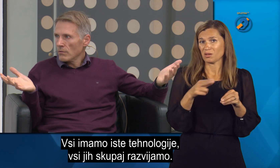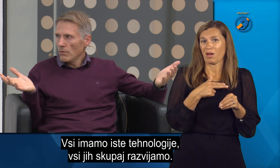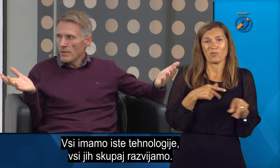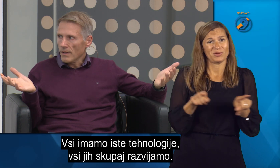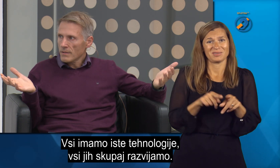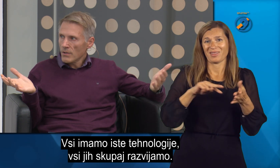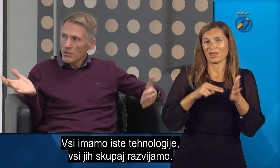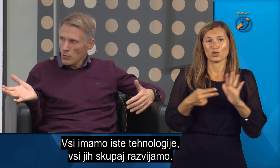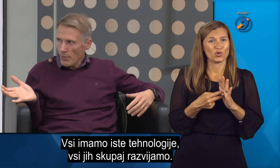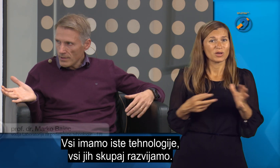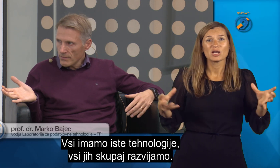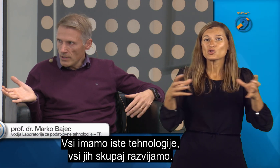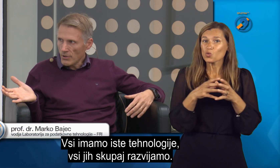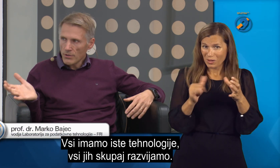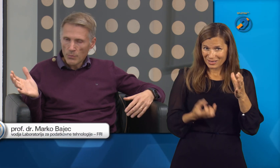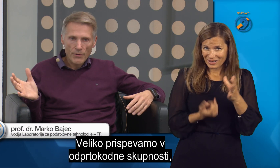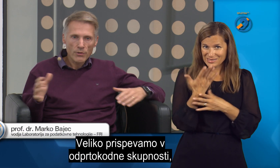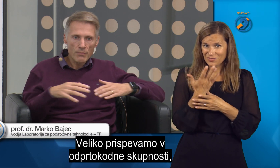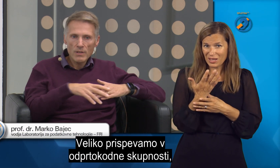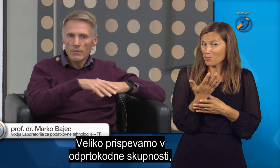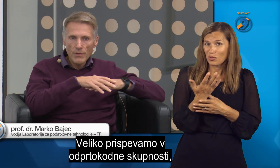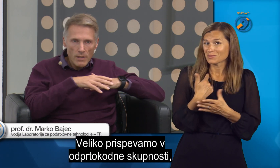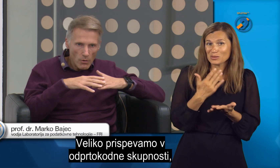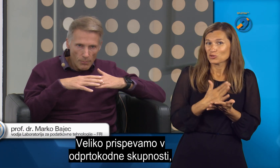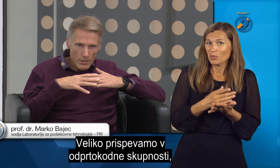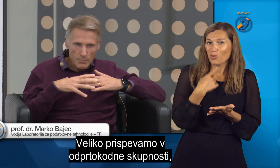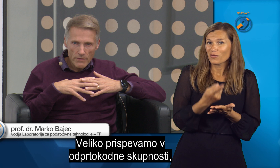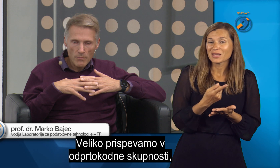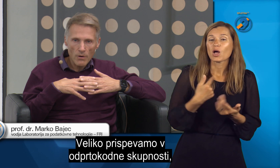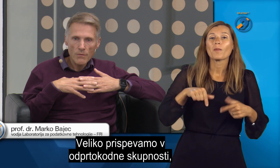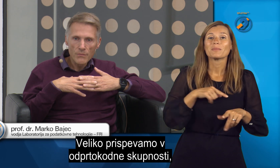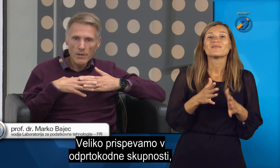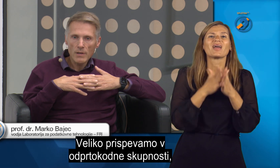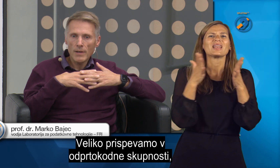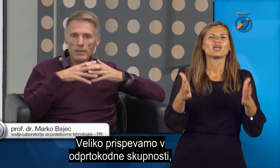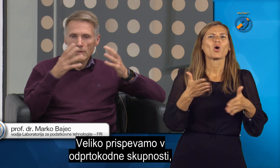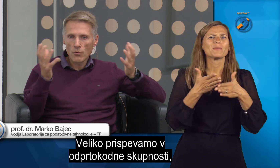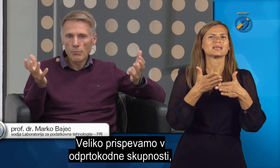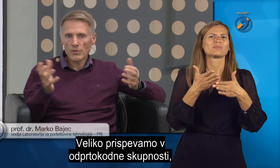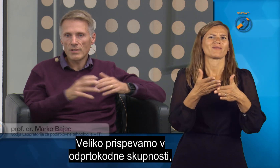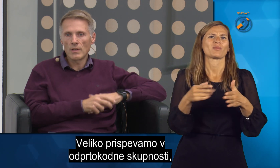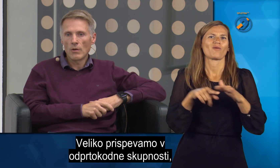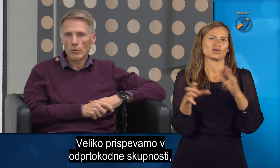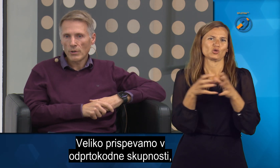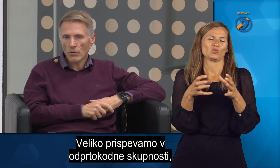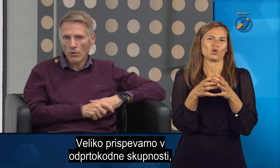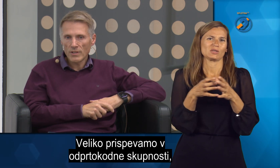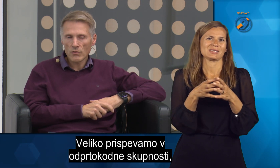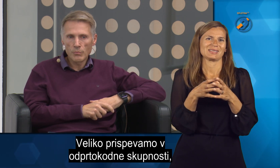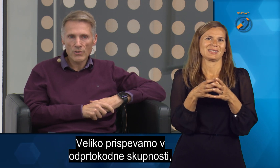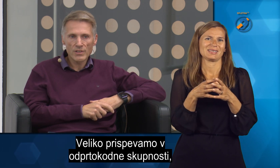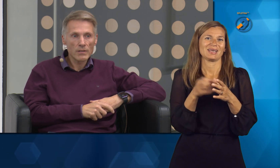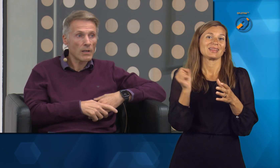iste tehnologije, se jih vsi skupaj razvijamo. Jaz sem že povedal, da mi veliko prispevamo v skupnosti,